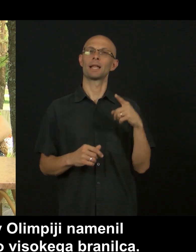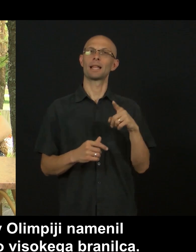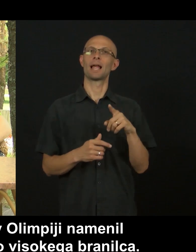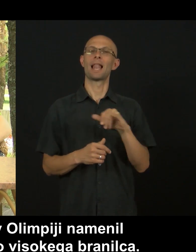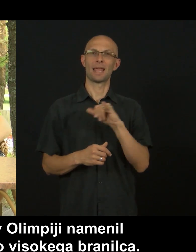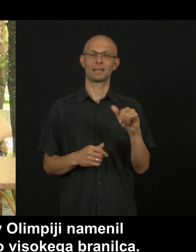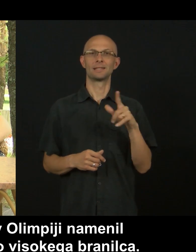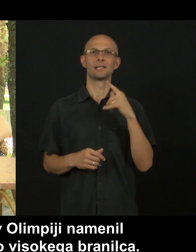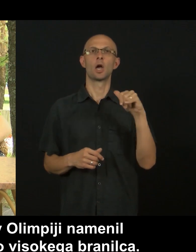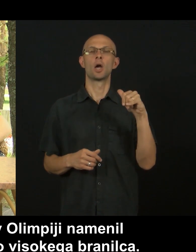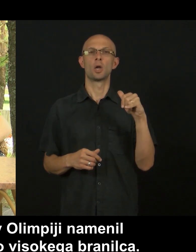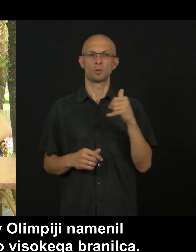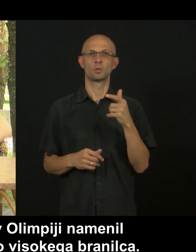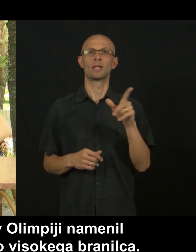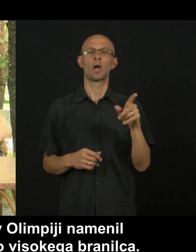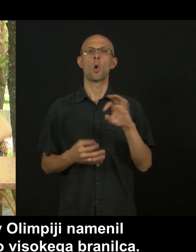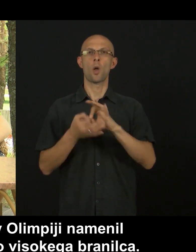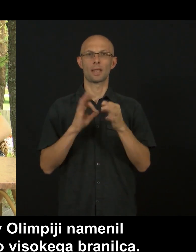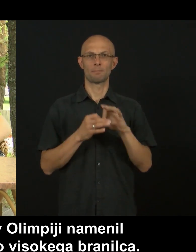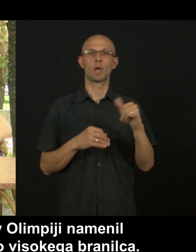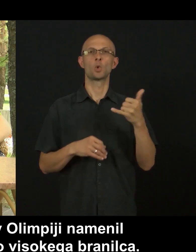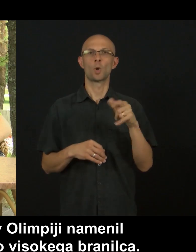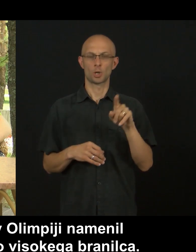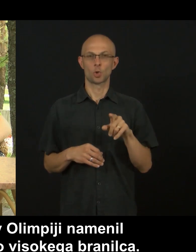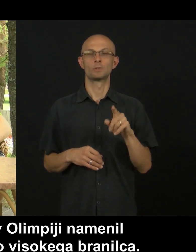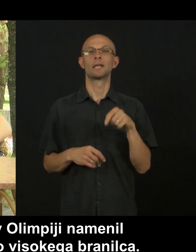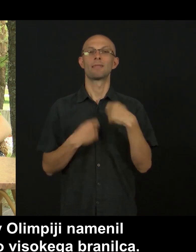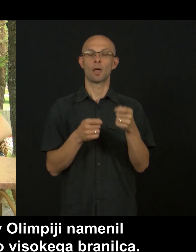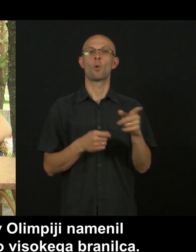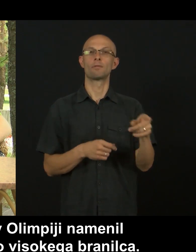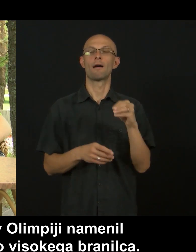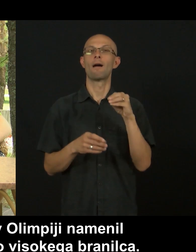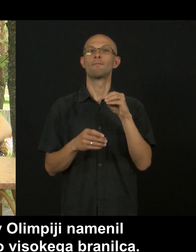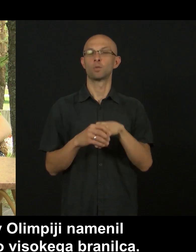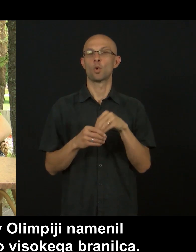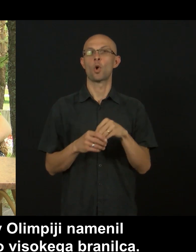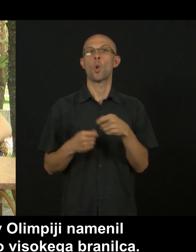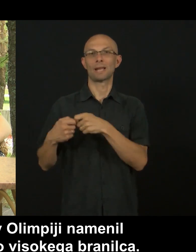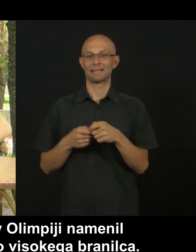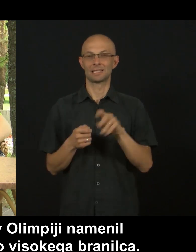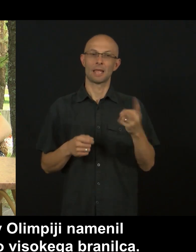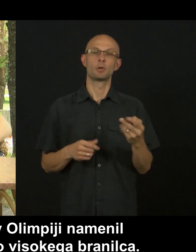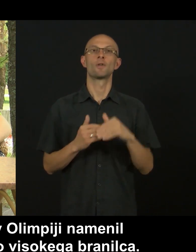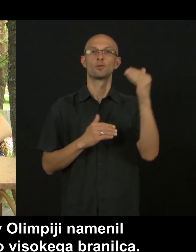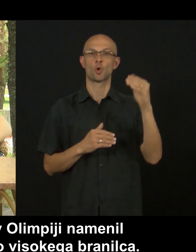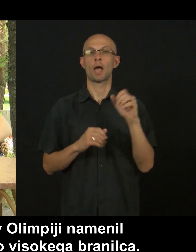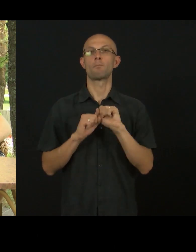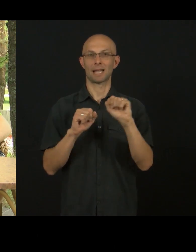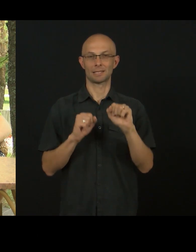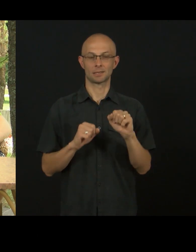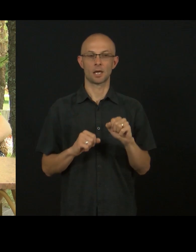Pred leti ti je Jurek Doj v Olimpiji namenil vlogo organizatorja, nemestne visokega